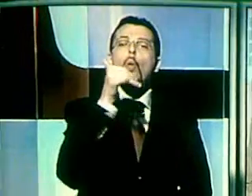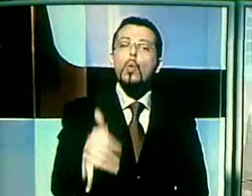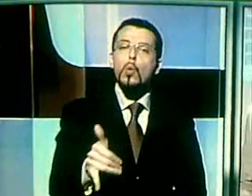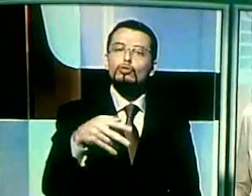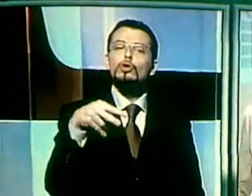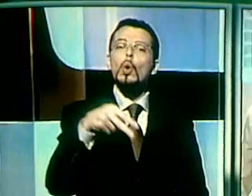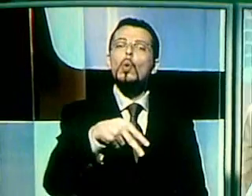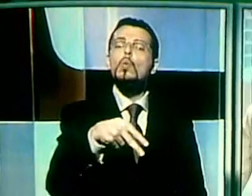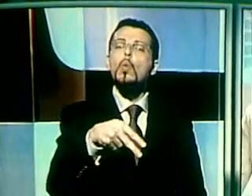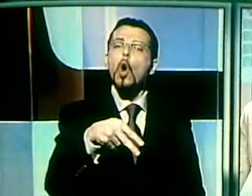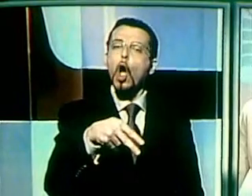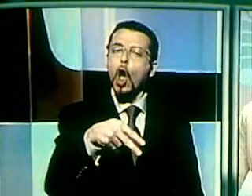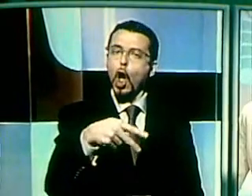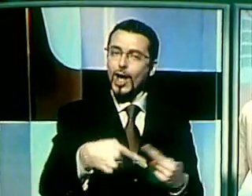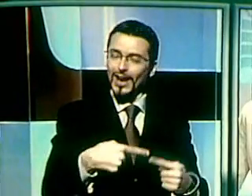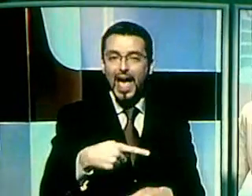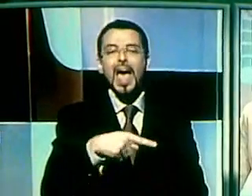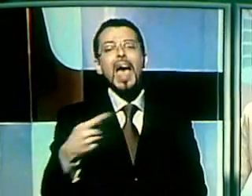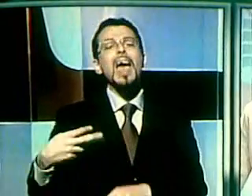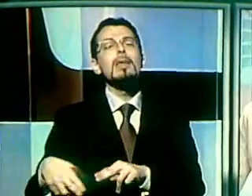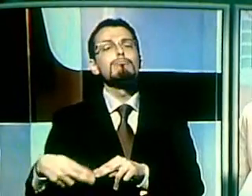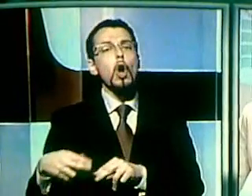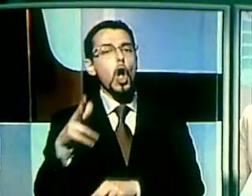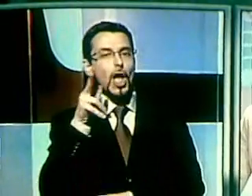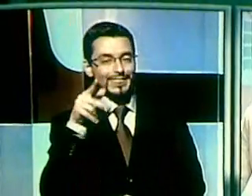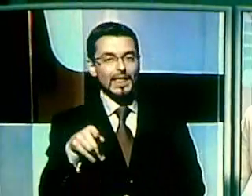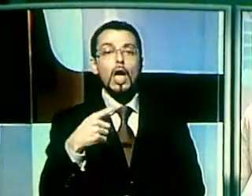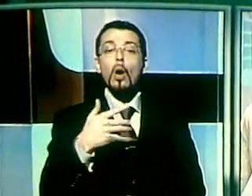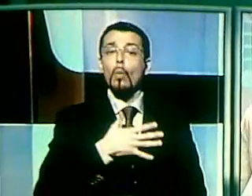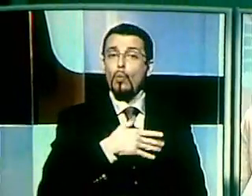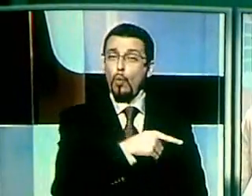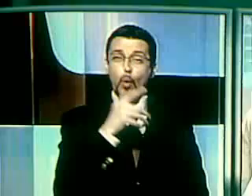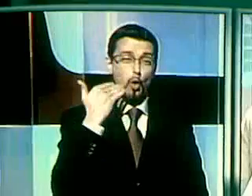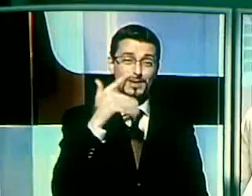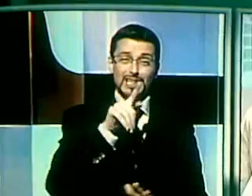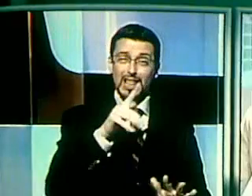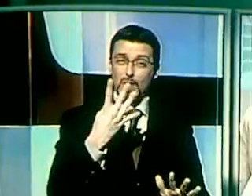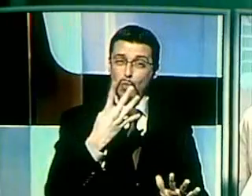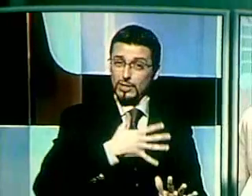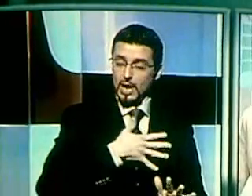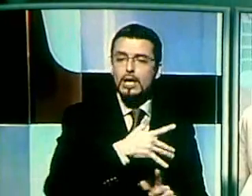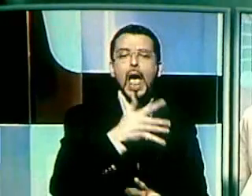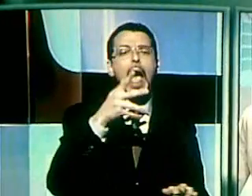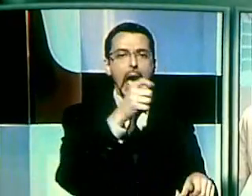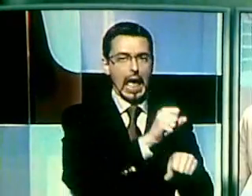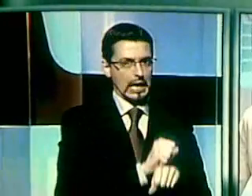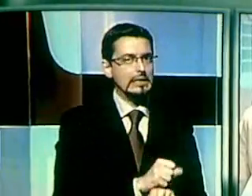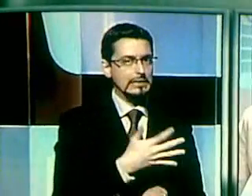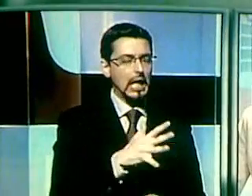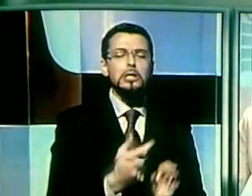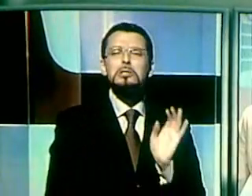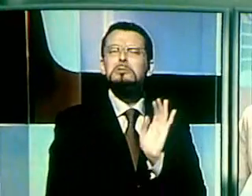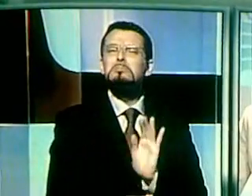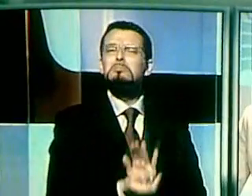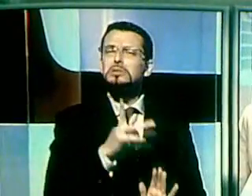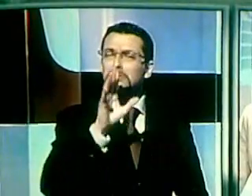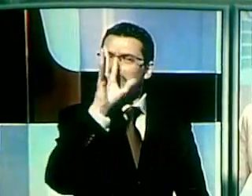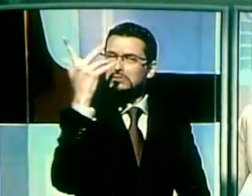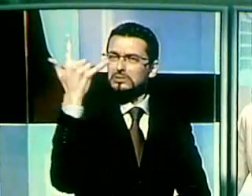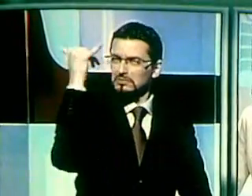cercando la comprensione, la tolleranza, cercando il rispetto, sono queste le cose che noi inseguiamo